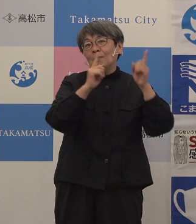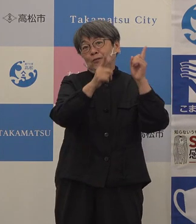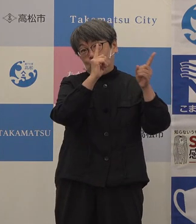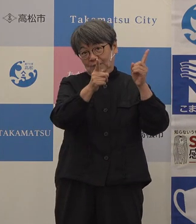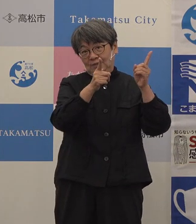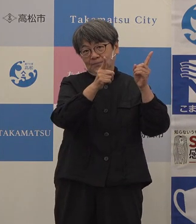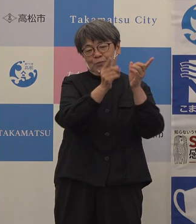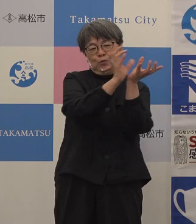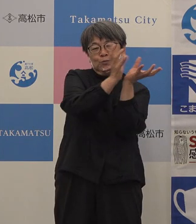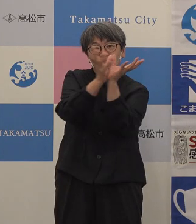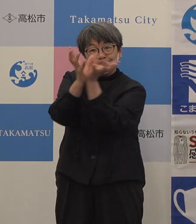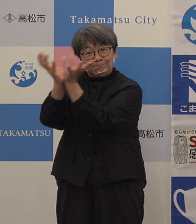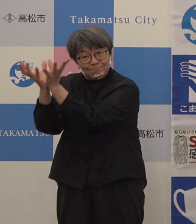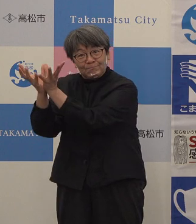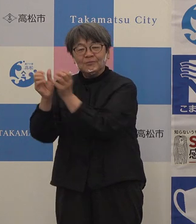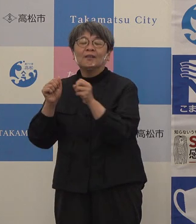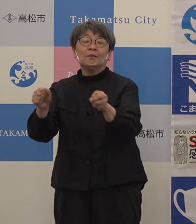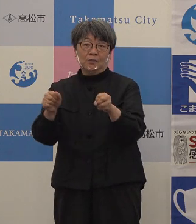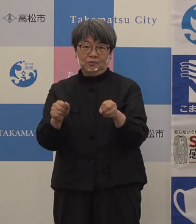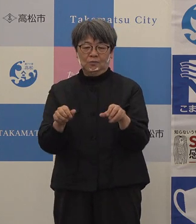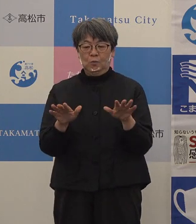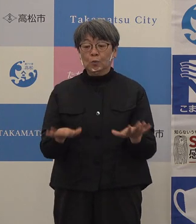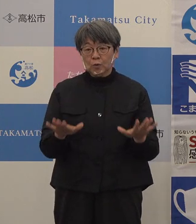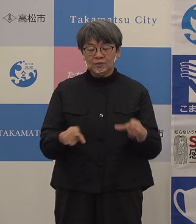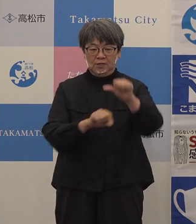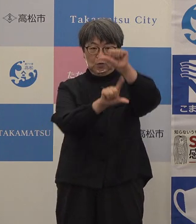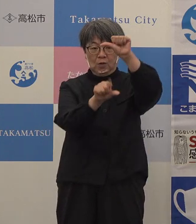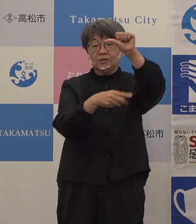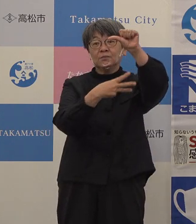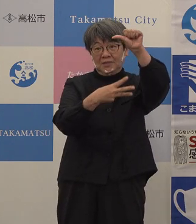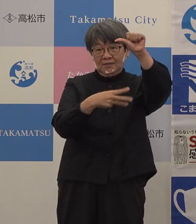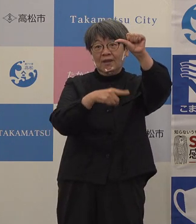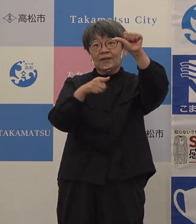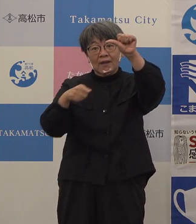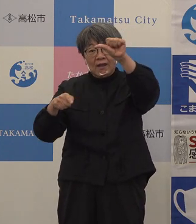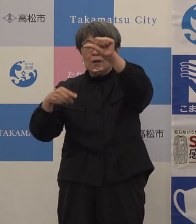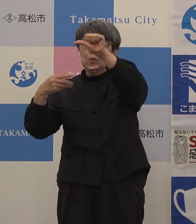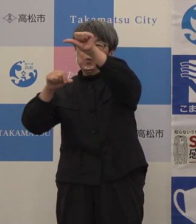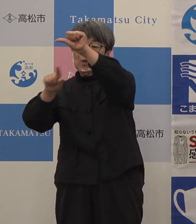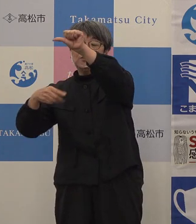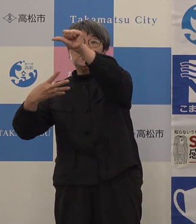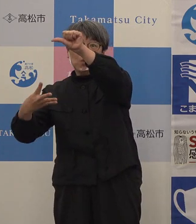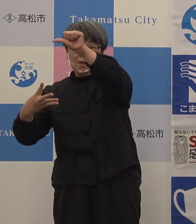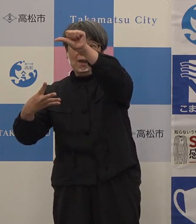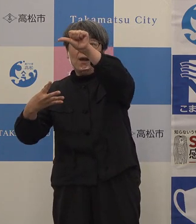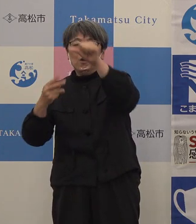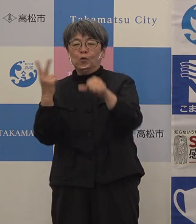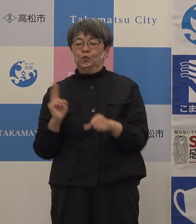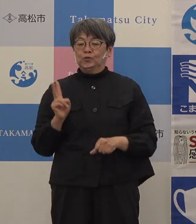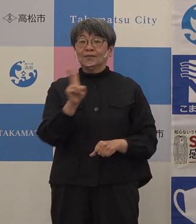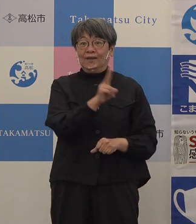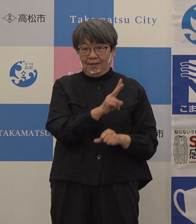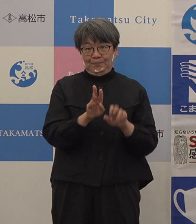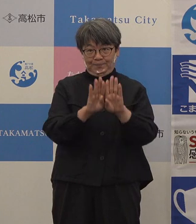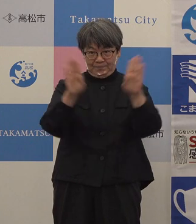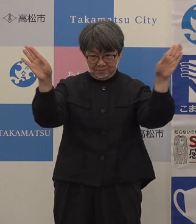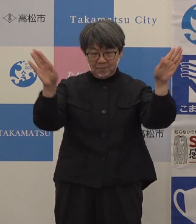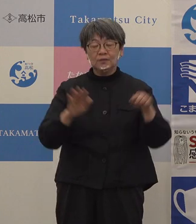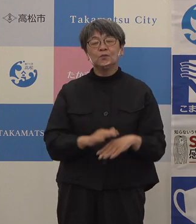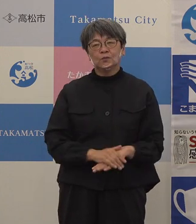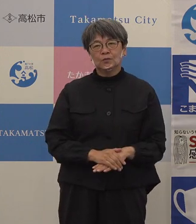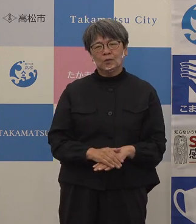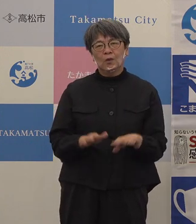ところでございます。今年度も5月3日火曜日と4日水曜日の2日間開催をいたします。